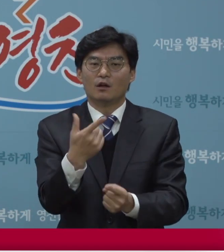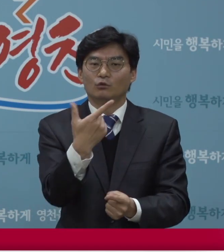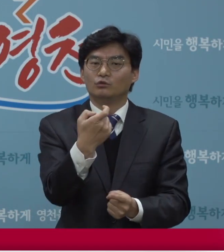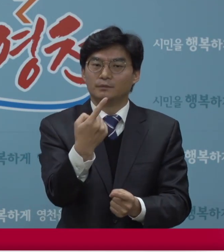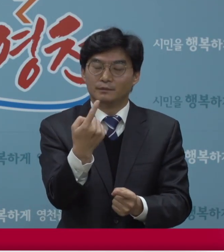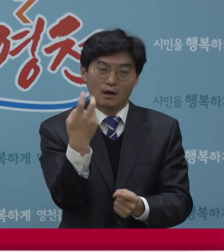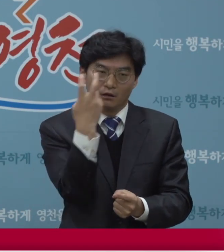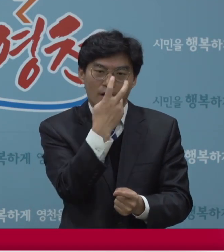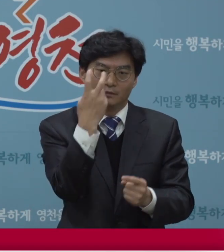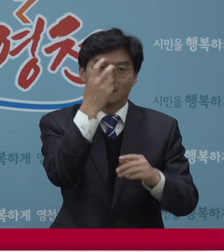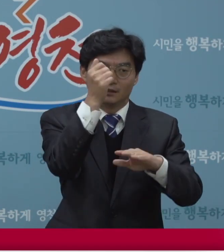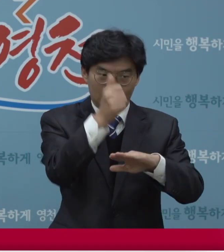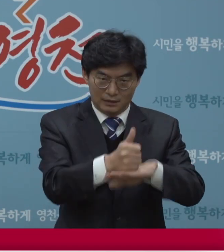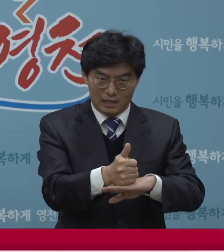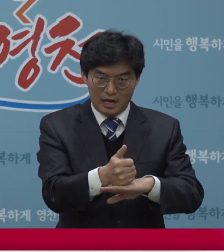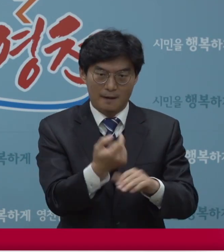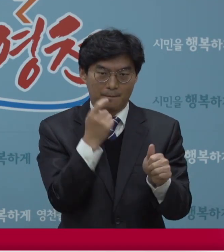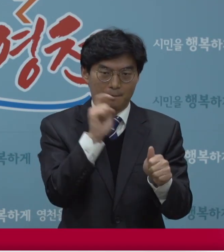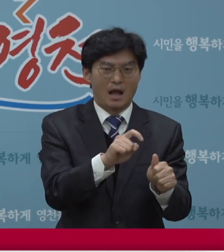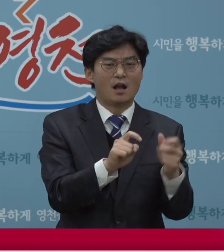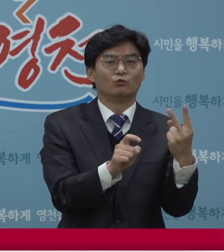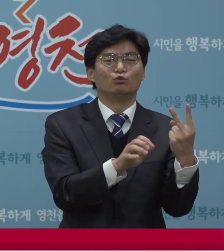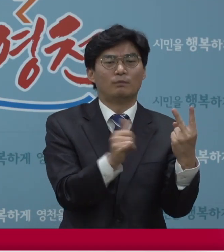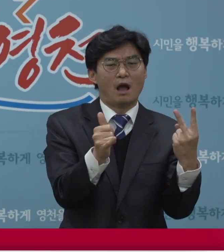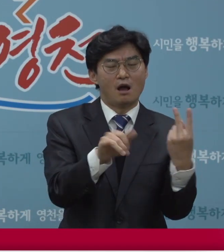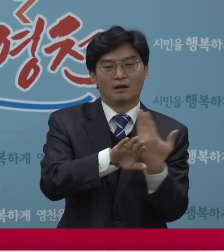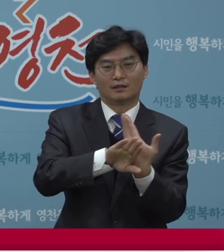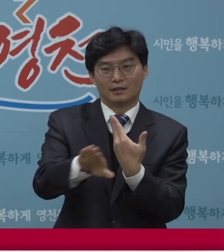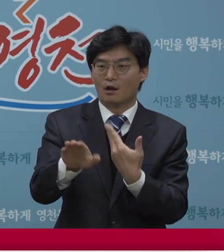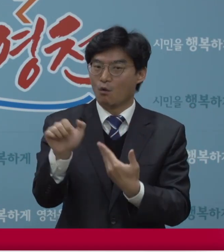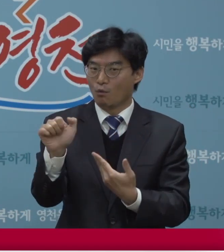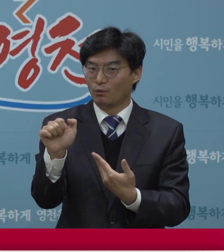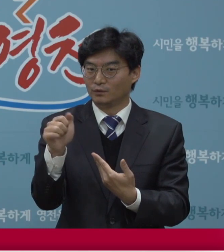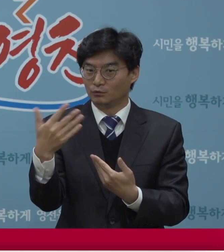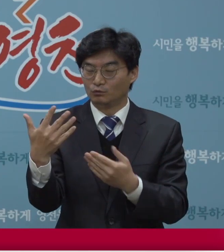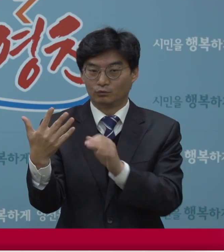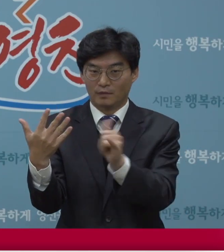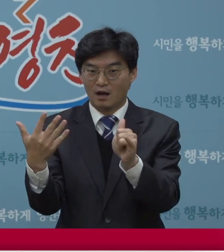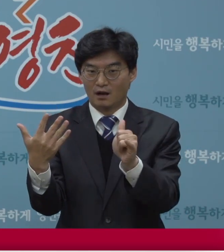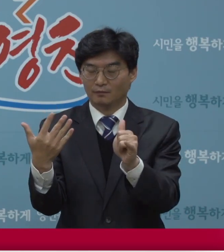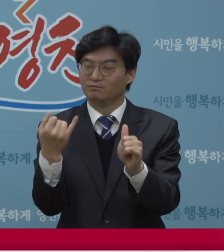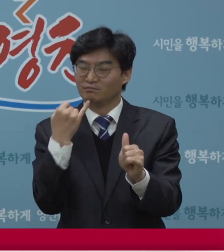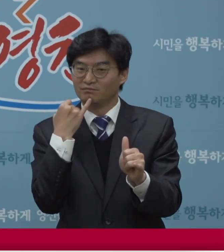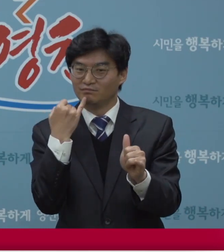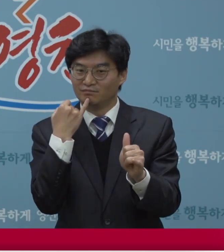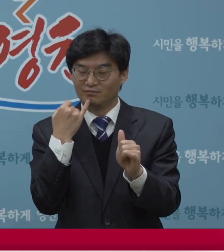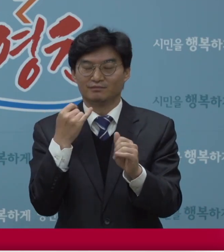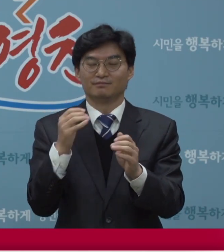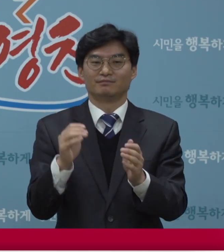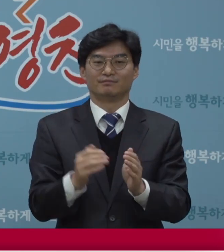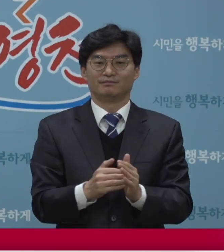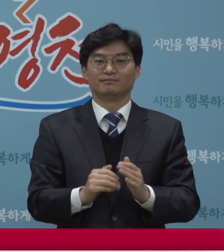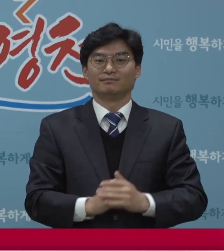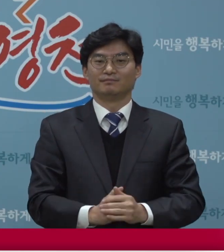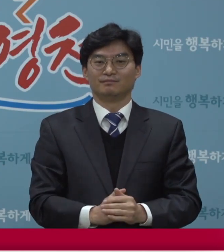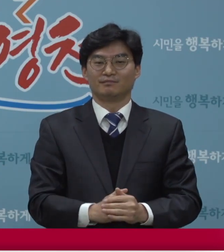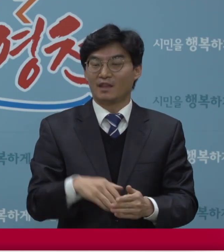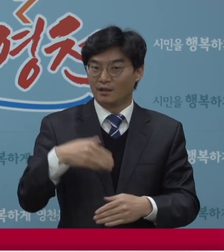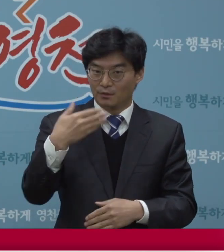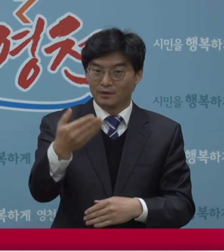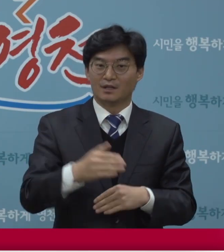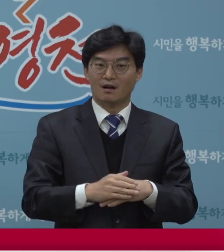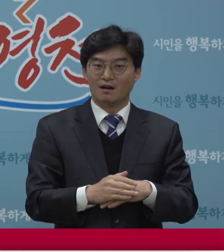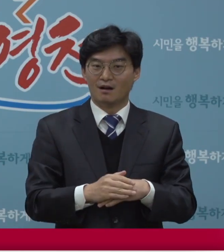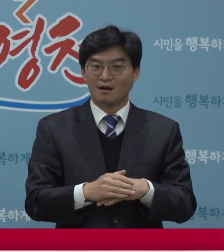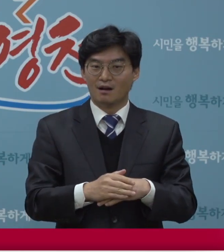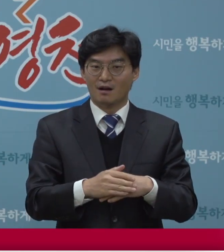검체한 결과 양성 2명, 나머지 59명은 음성 판정을 받았습니다. 이어